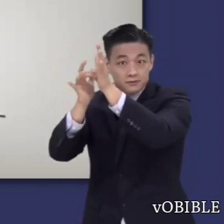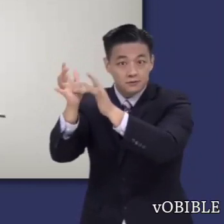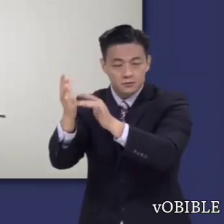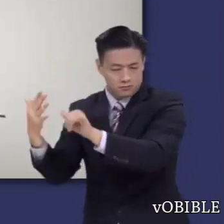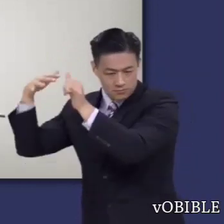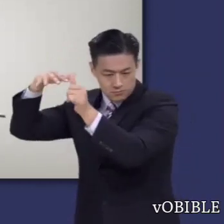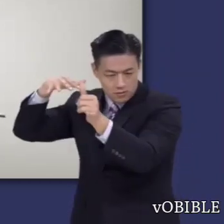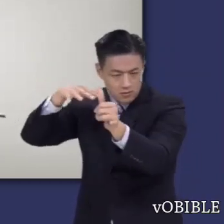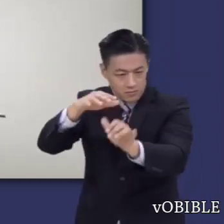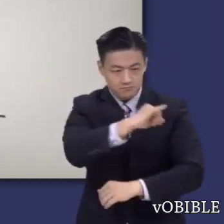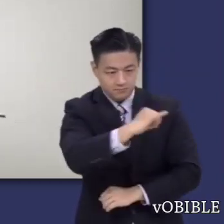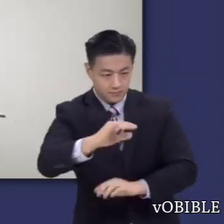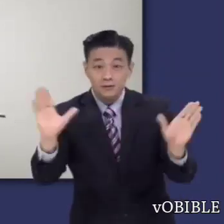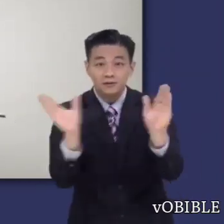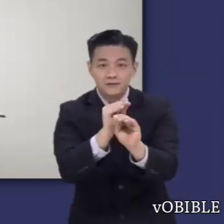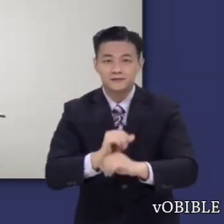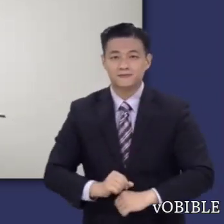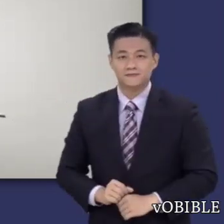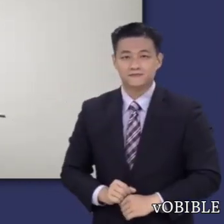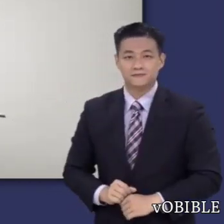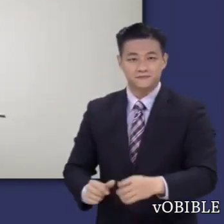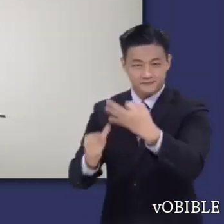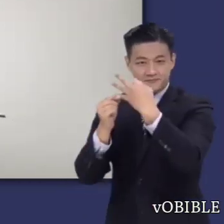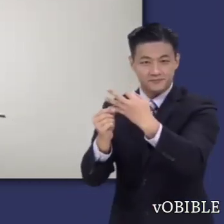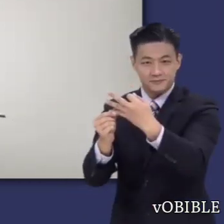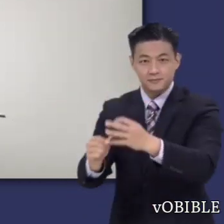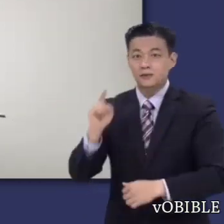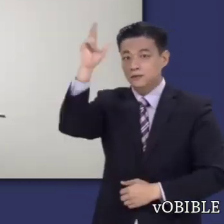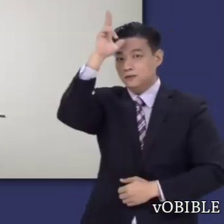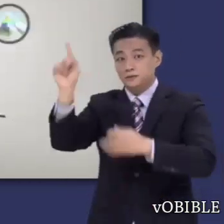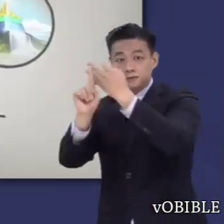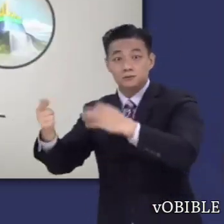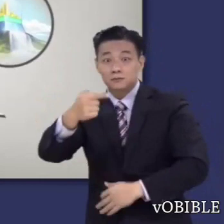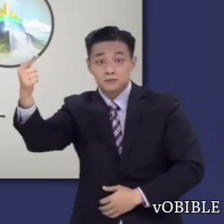上帝将通过基督铲除一切邪恶，